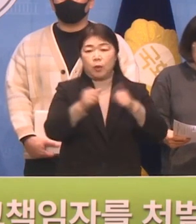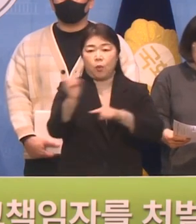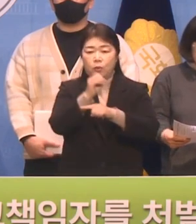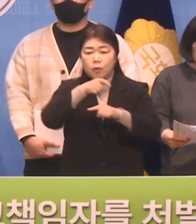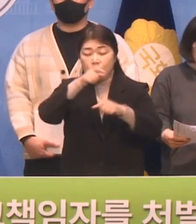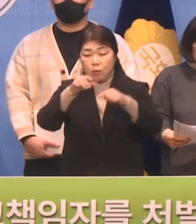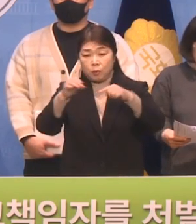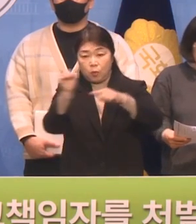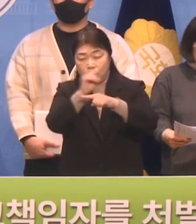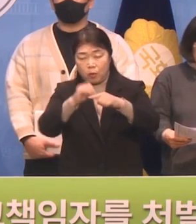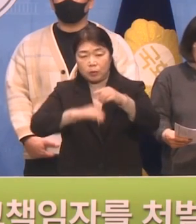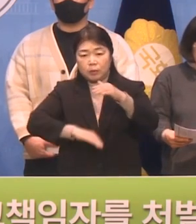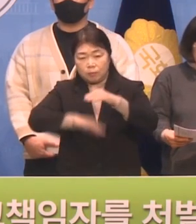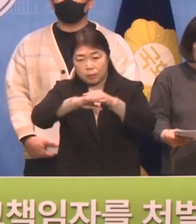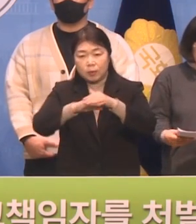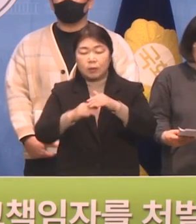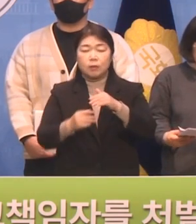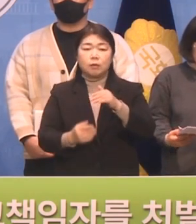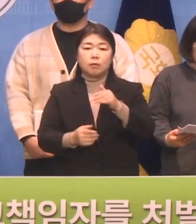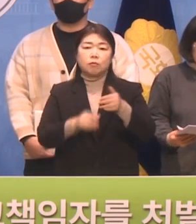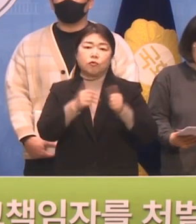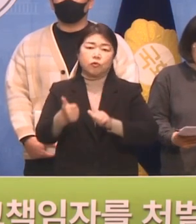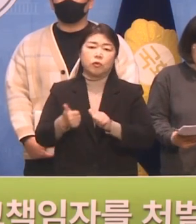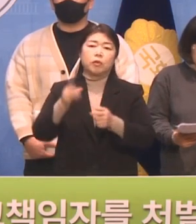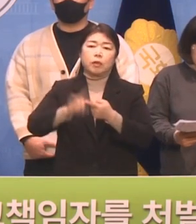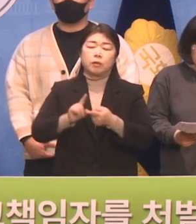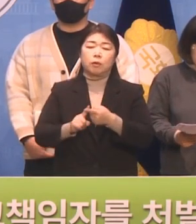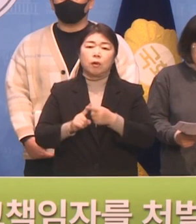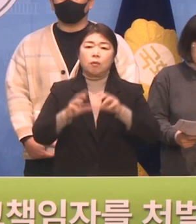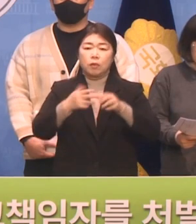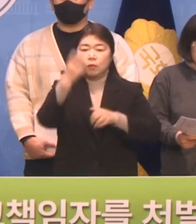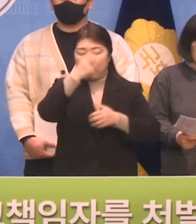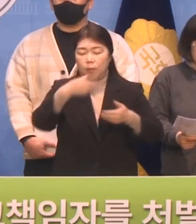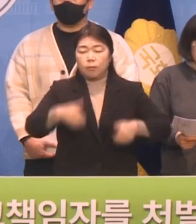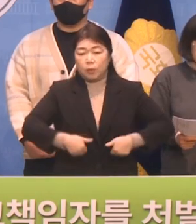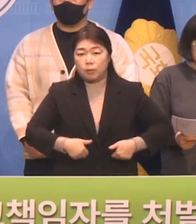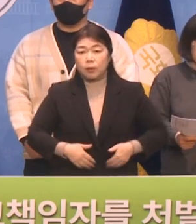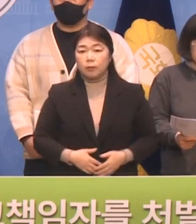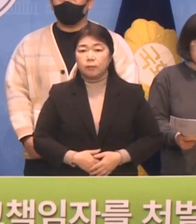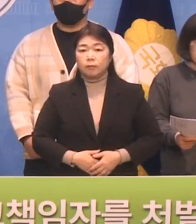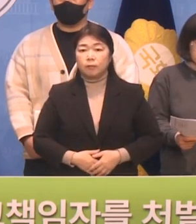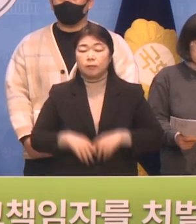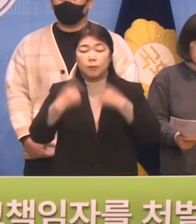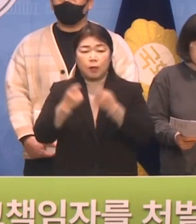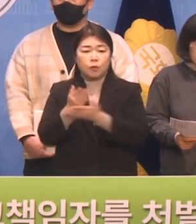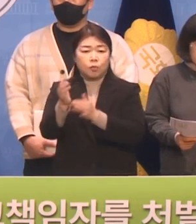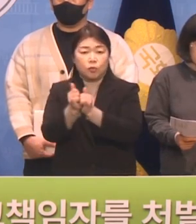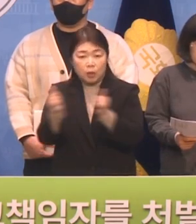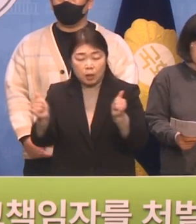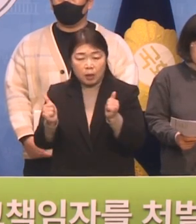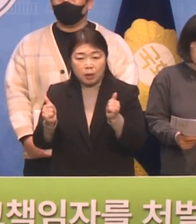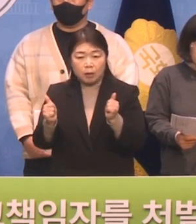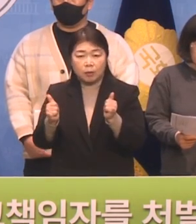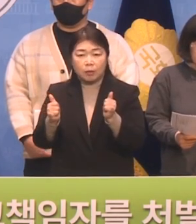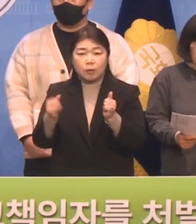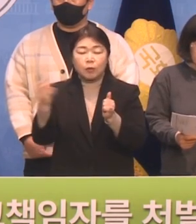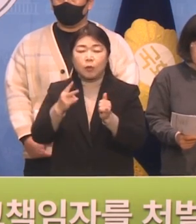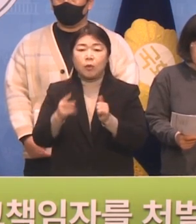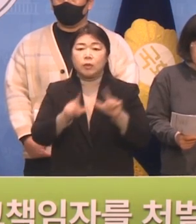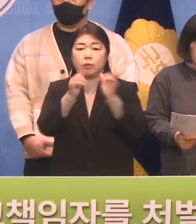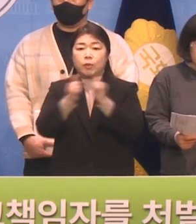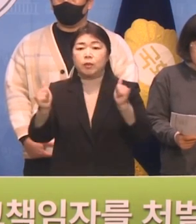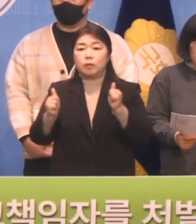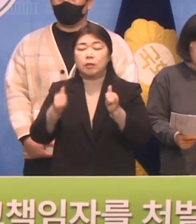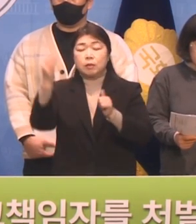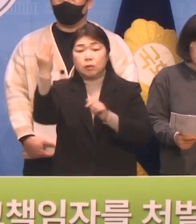참사 국정조사를 실시하라. 민간 전문가를 중심으로 구성한 독립적인 시민진상조사위원회가